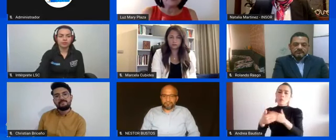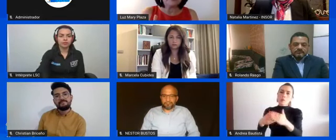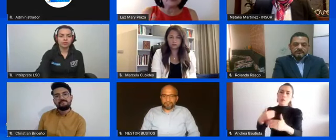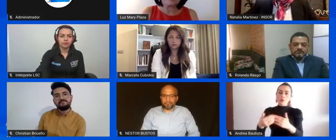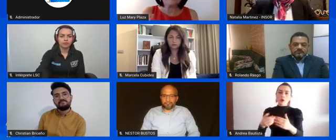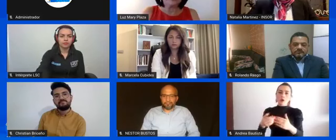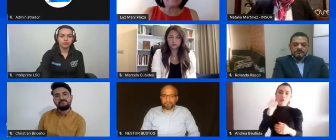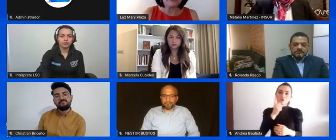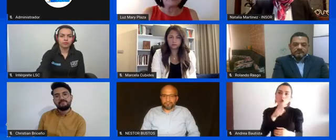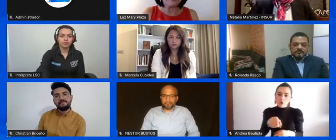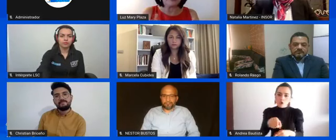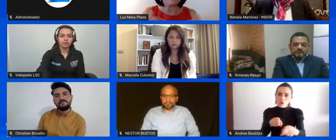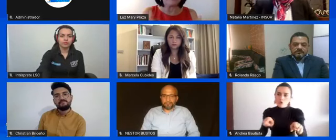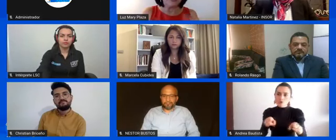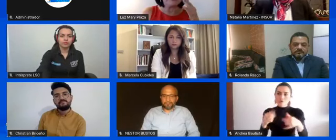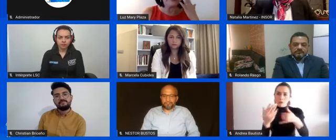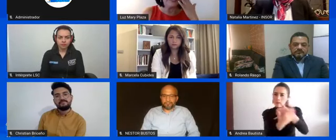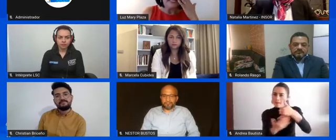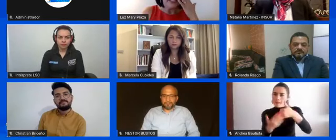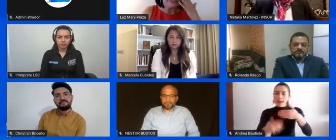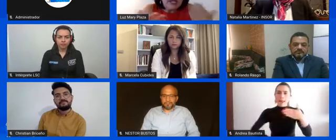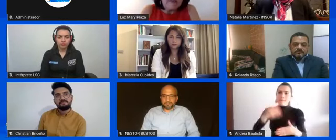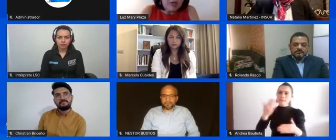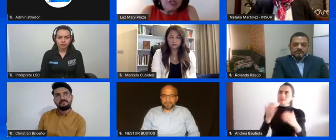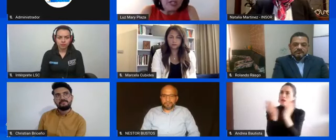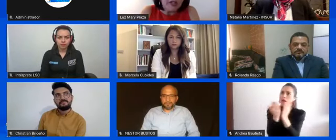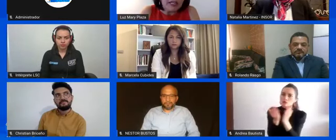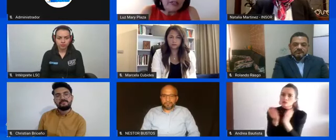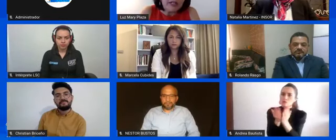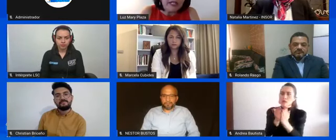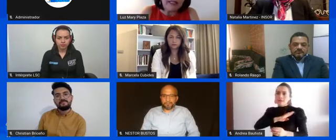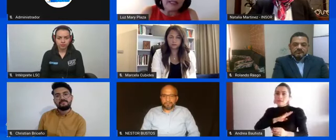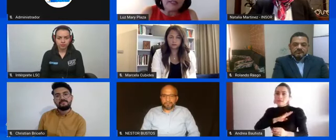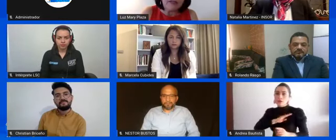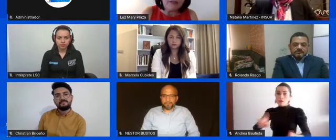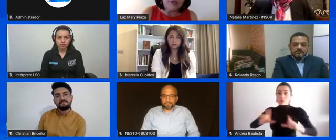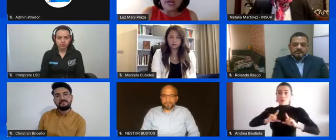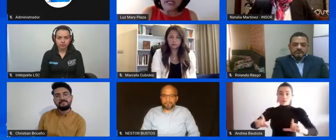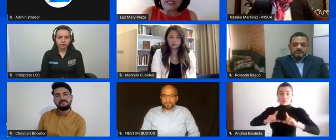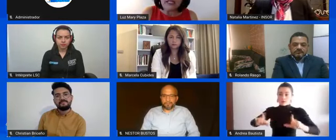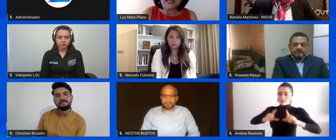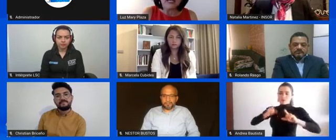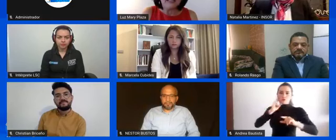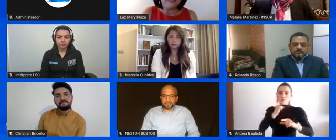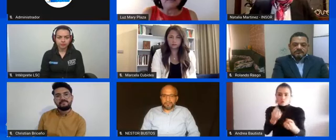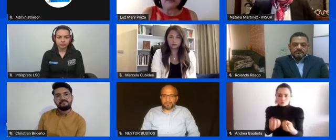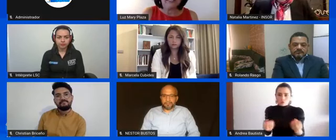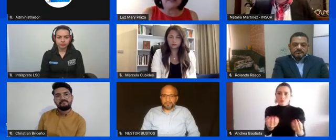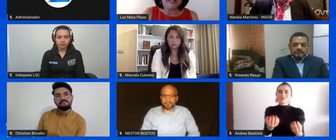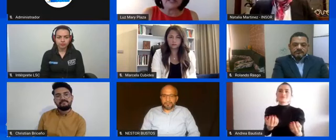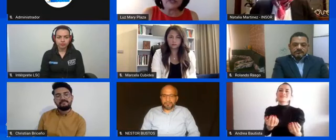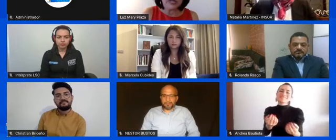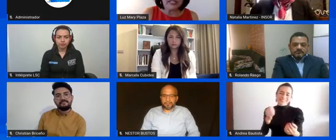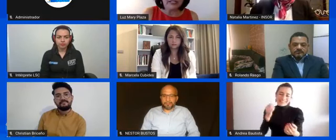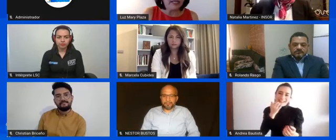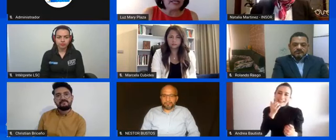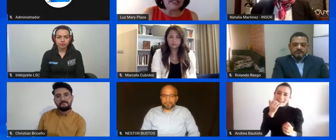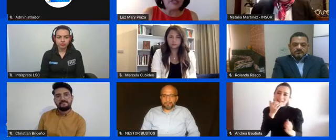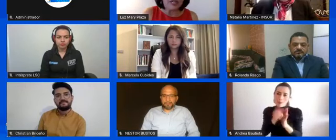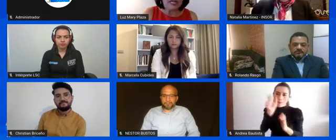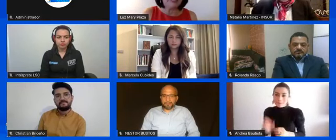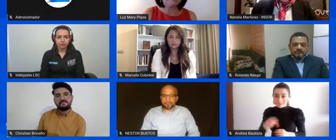media, a secundaria media, a graduarse. Entonces, por ejemplo, nos llegó el caso de Giovanni, que se presentó